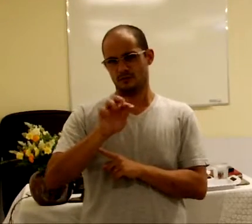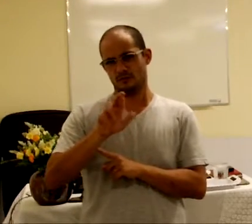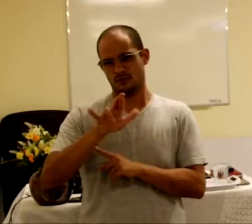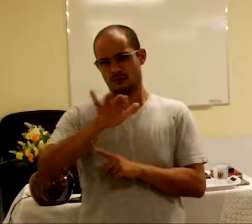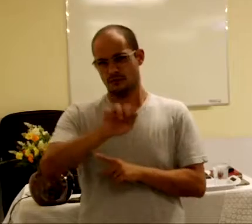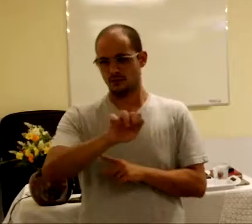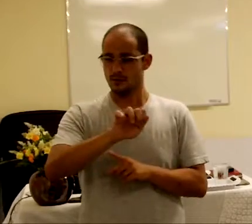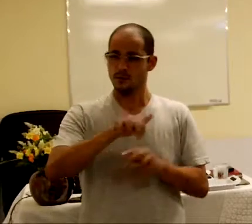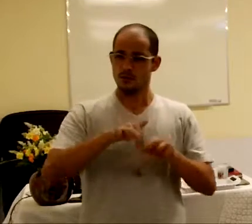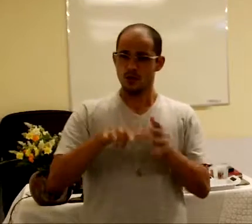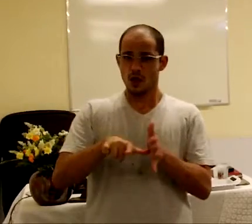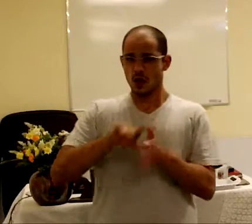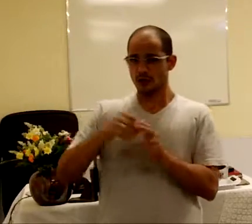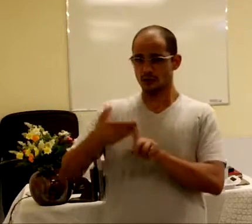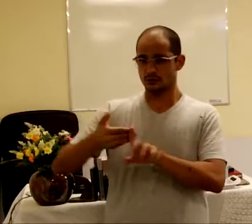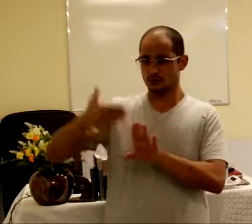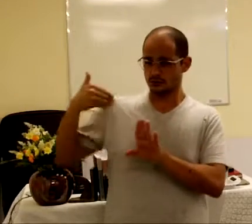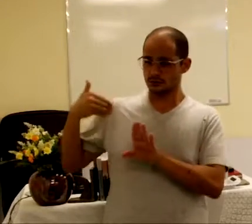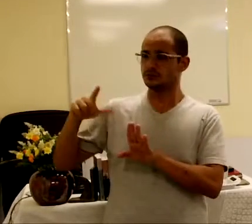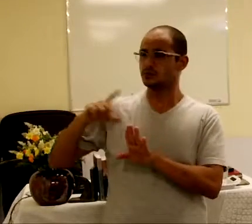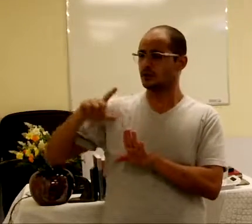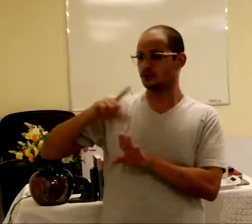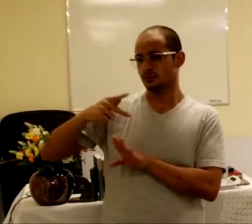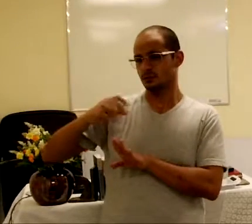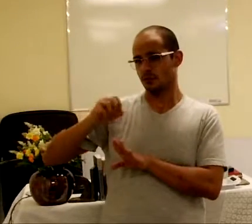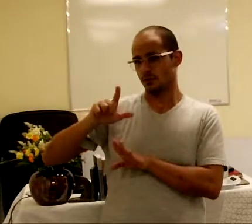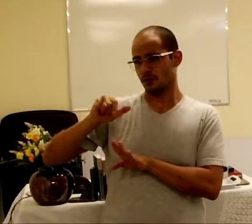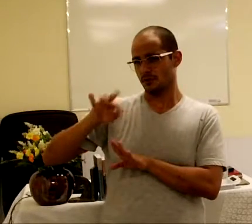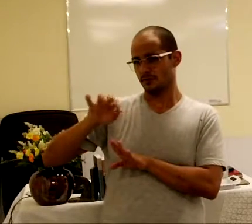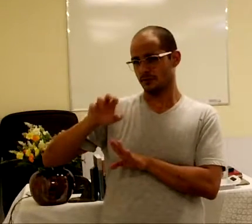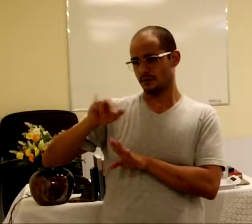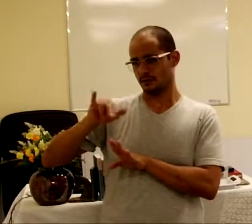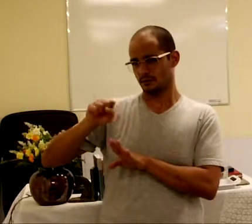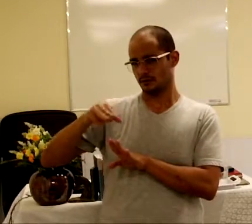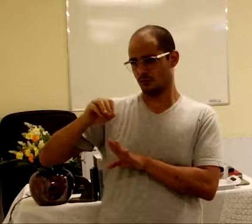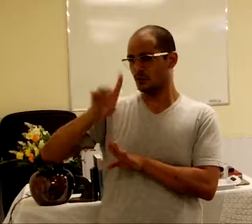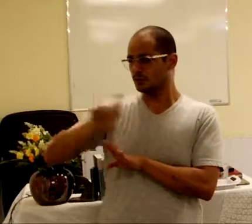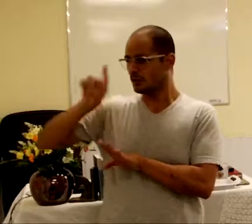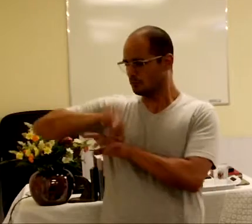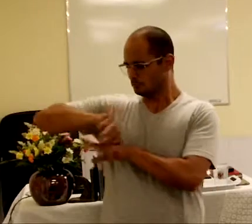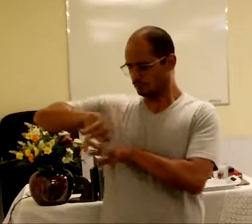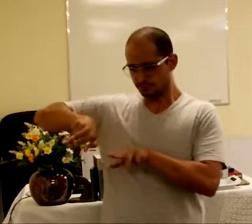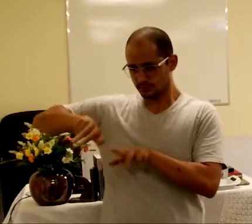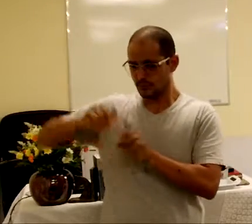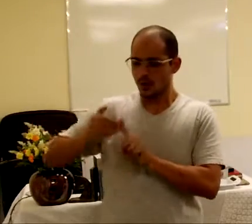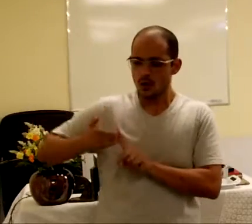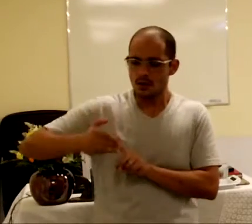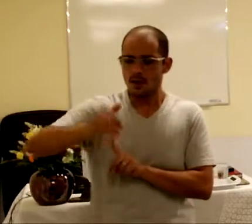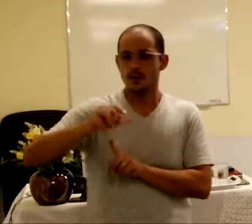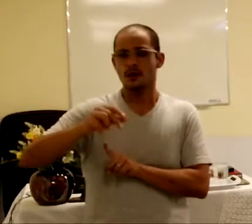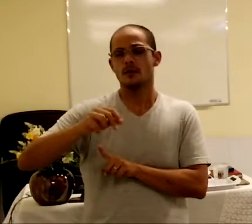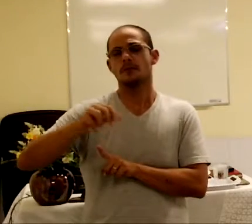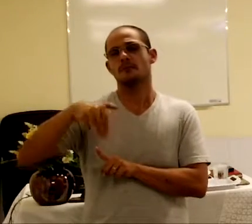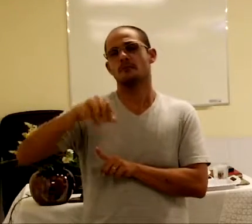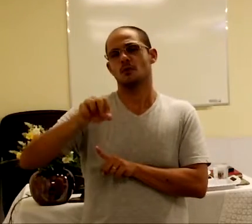da concepção de vários deuses, e constituir a ideia do monoteísmo. Devemos isso aí ao judaísmo, né? A